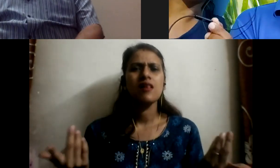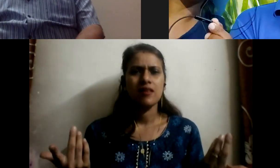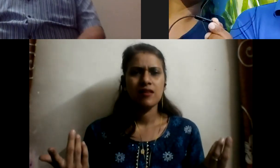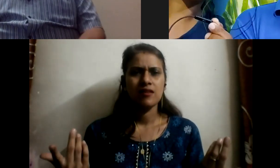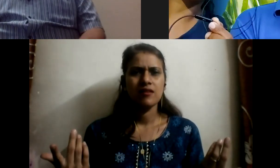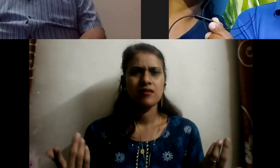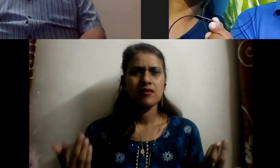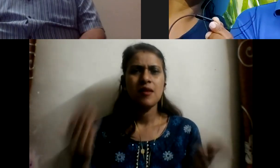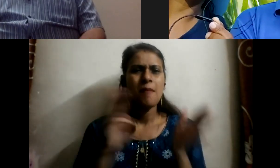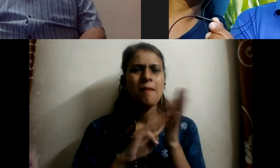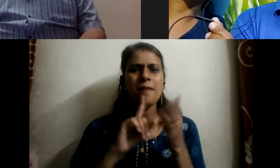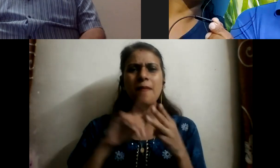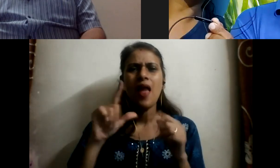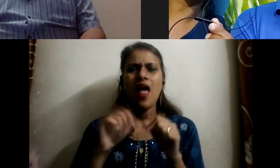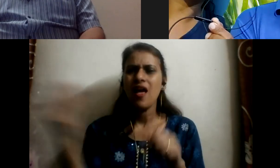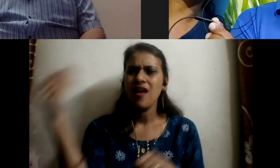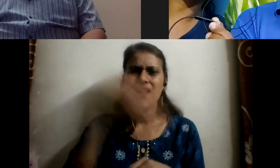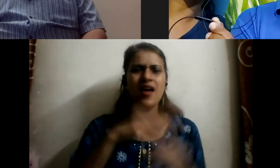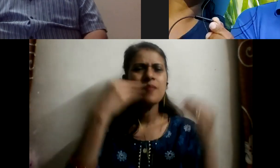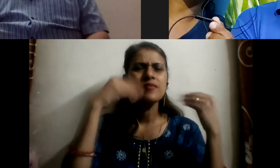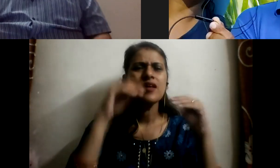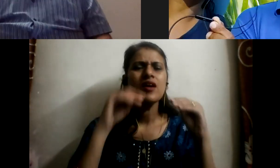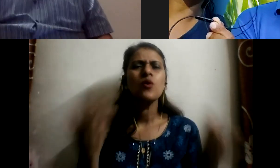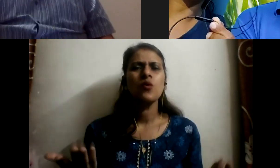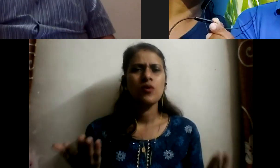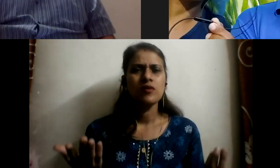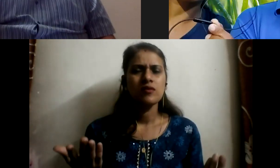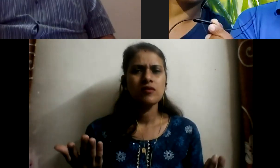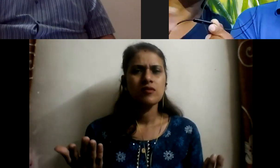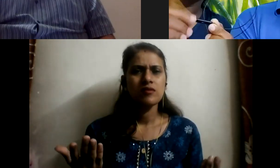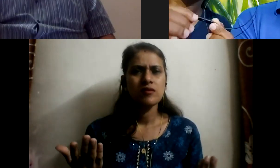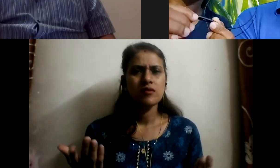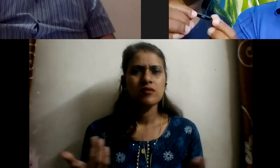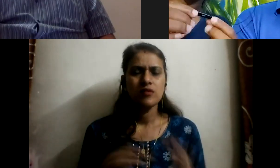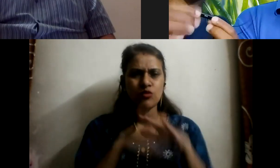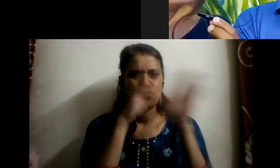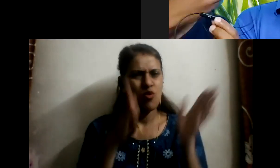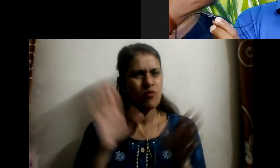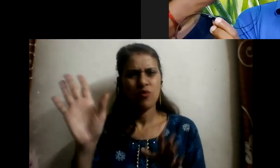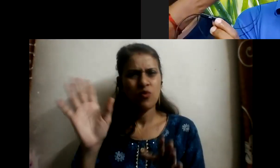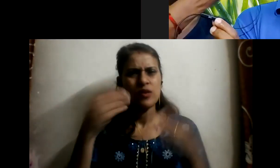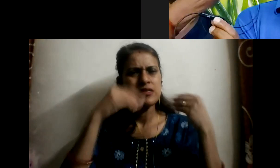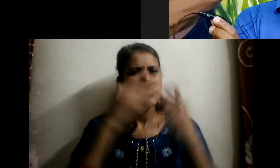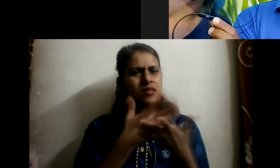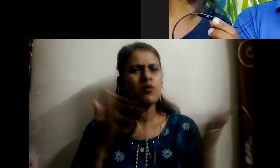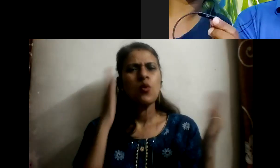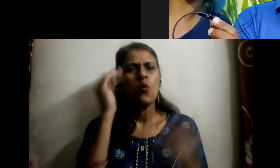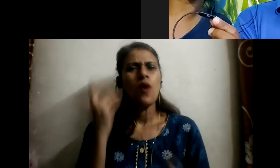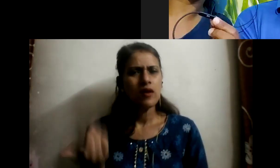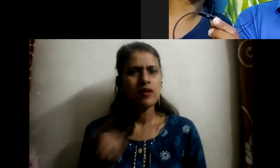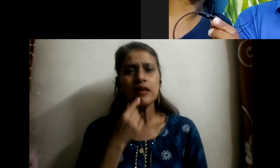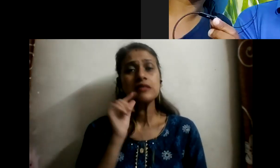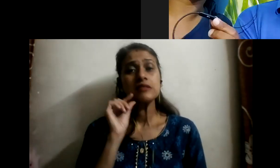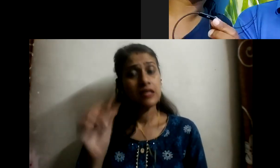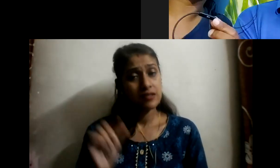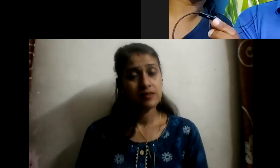मेला, व्हाई यू आर अटेंडिंग द मेला एंड व्हाई यू आर अटेंडिंग अ स्टॉल, तुम अपने सेल क्यों प्रोडक्ट कर रहे हो, सेल क्यों प्रोडक्ट